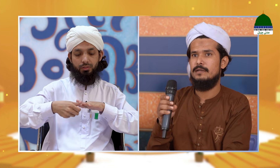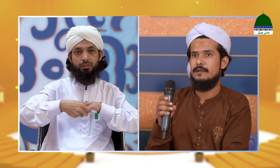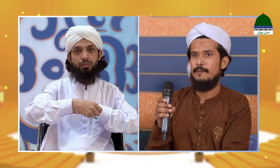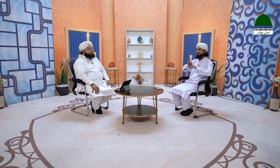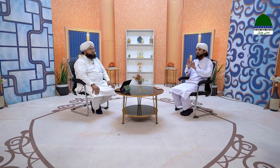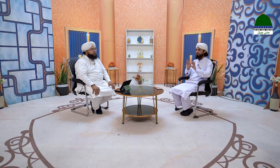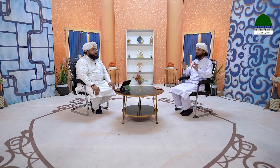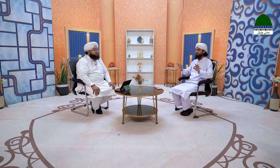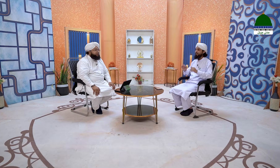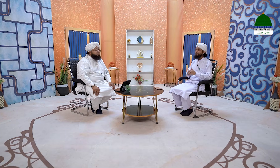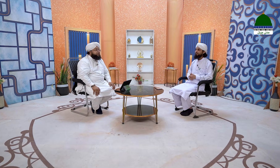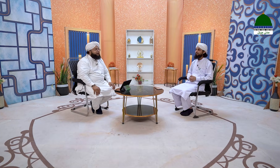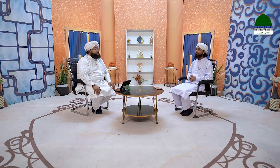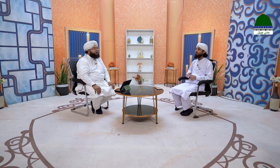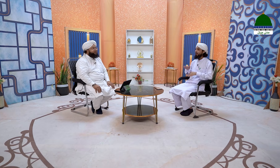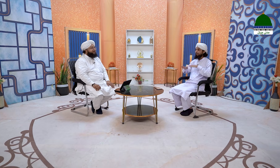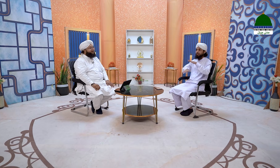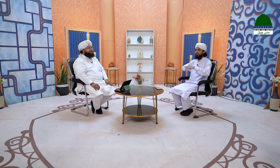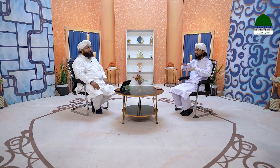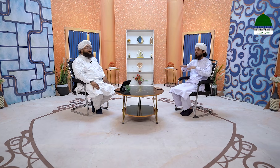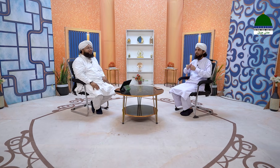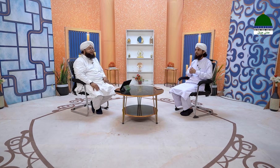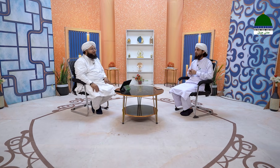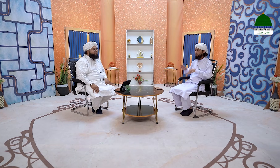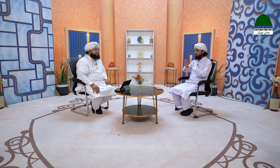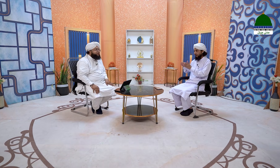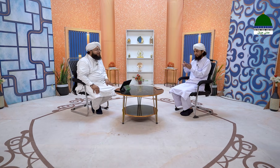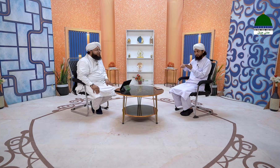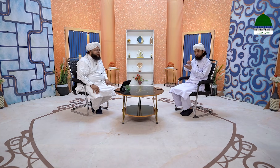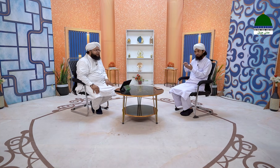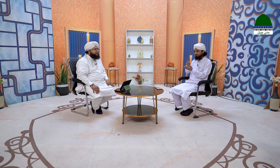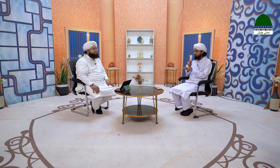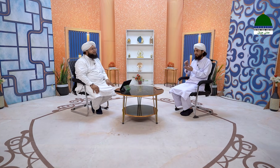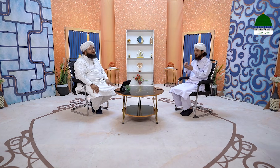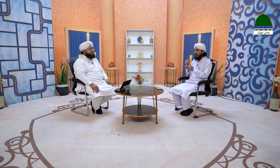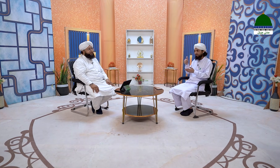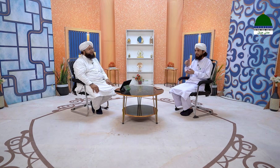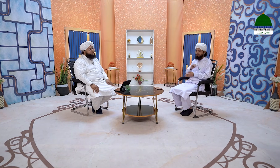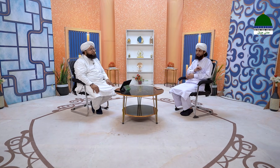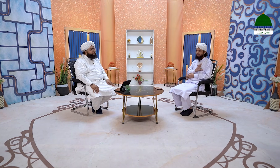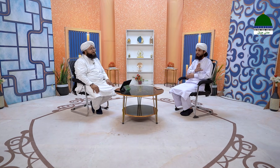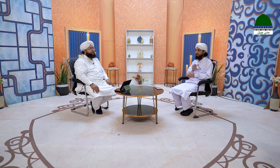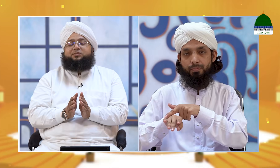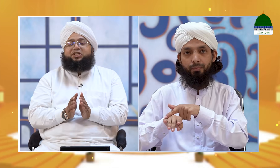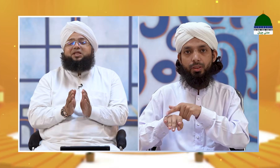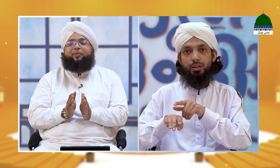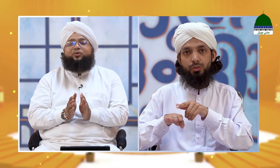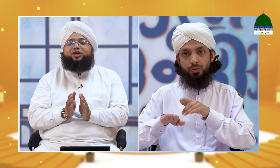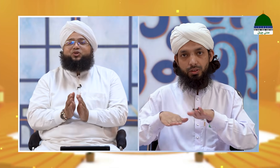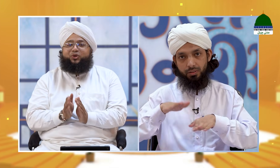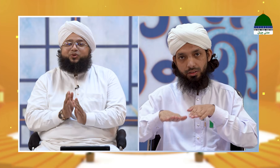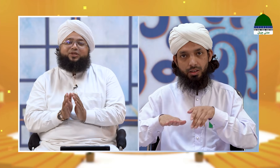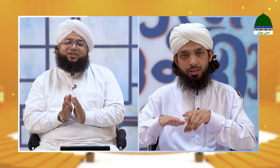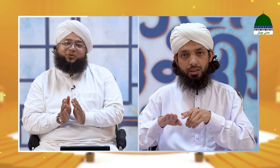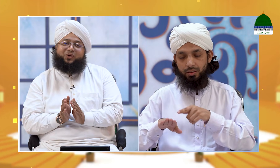گے۔ جی، پاؤں کے ناخن کاٹنے کا کوئی طریقہ منقول نہیں ہے، لیکن بہتر یہ ہے کہ ترتیب وار سیدھے پاؤں